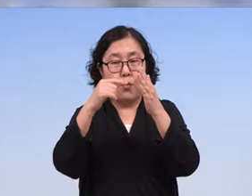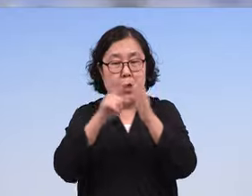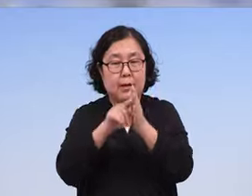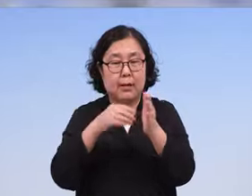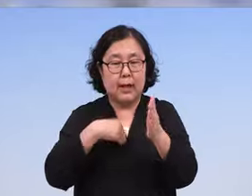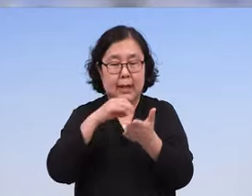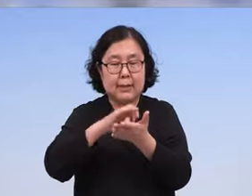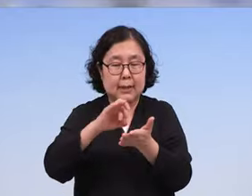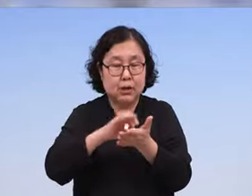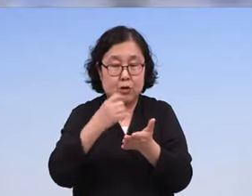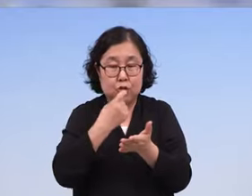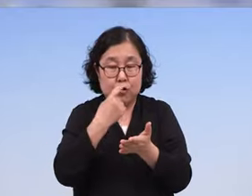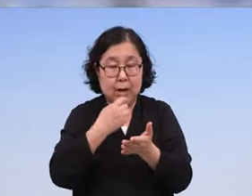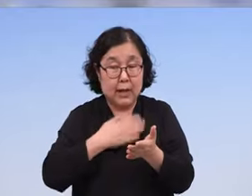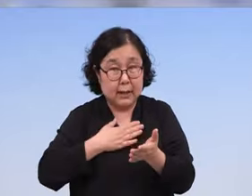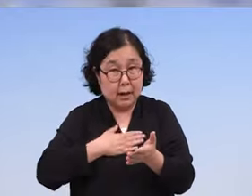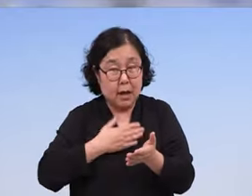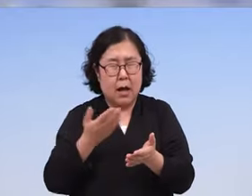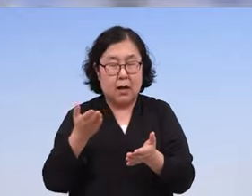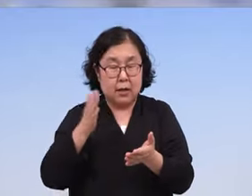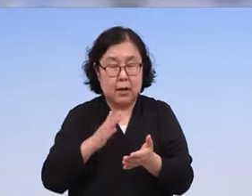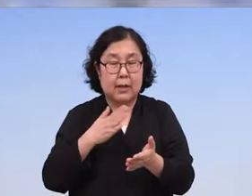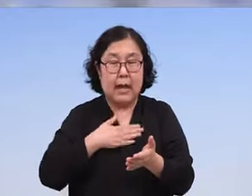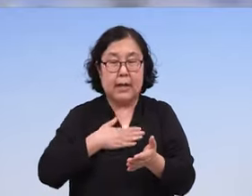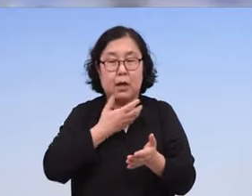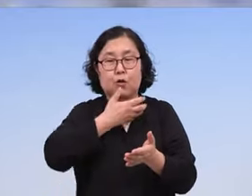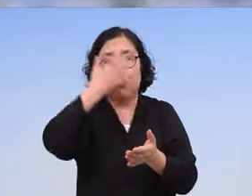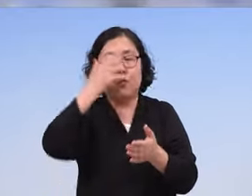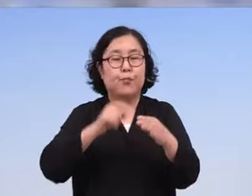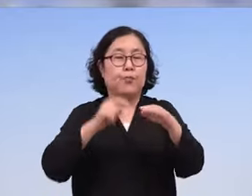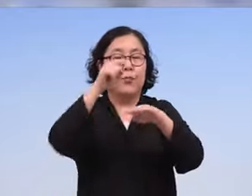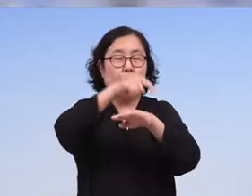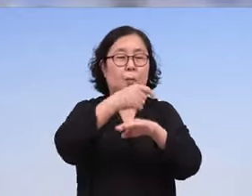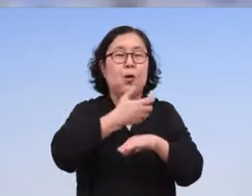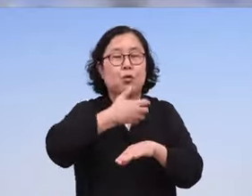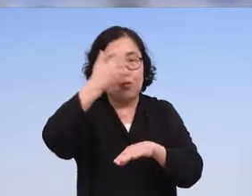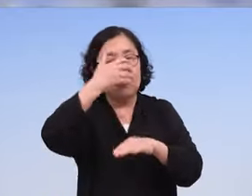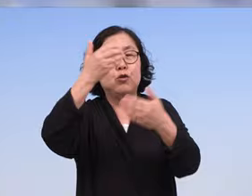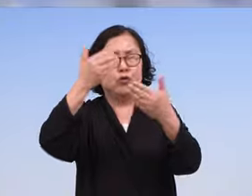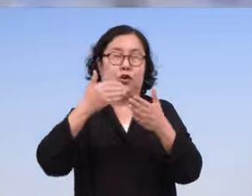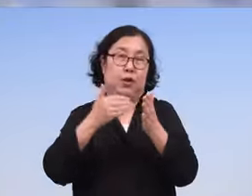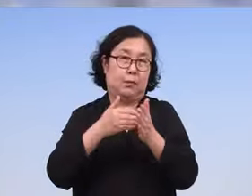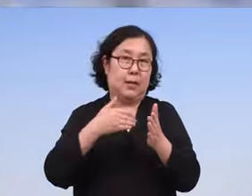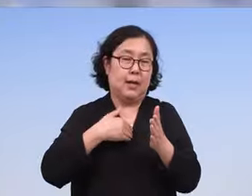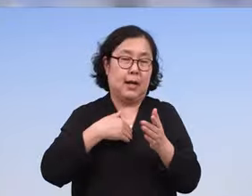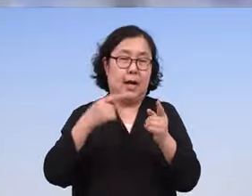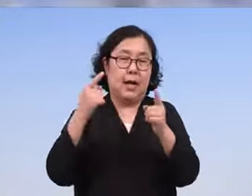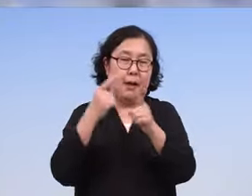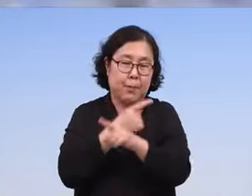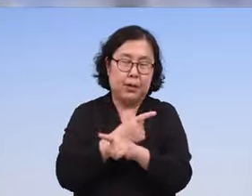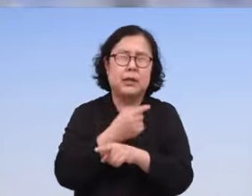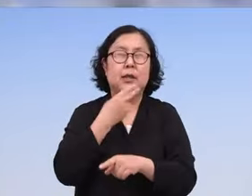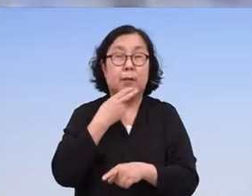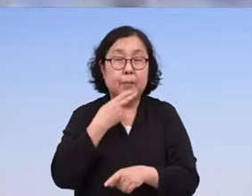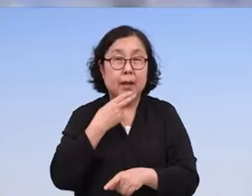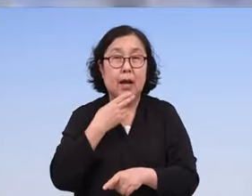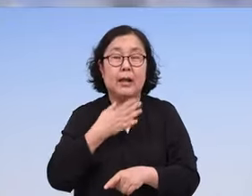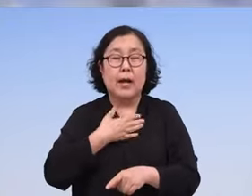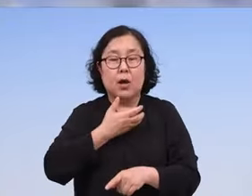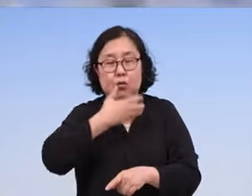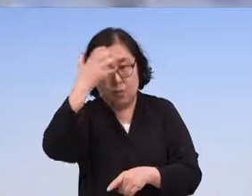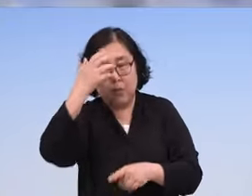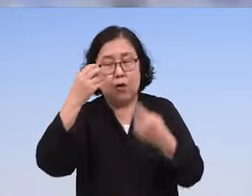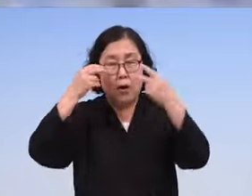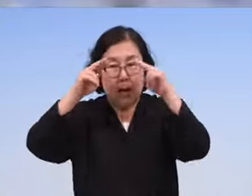줄 알았는데 아니에요. 하나님은 저에게 꿈 넘어 꿈을 주신 거예요. 내가 타락하지 않도록, 내가 변질되지 않도록